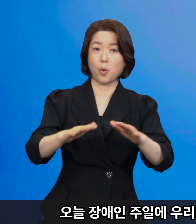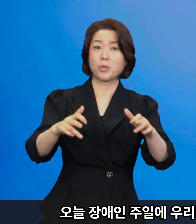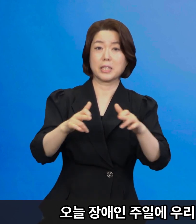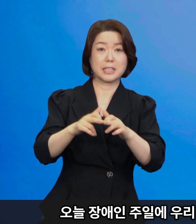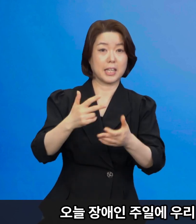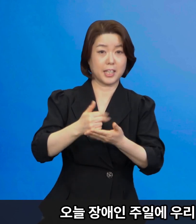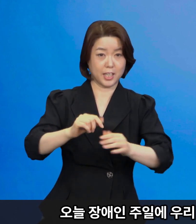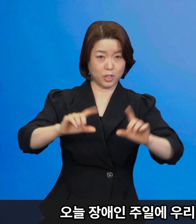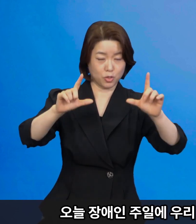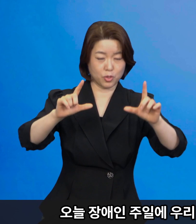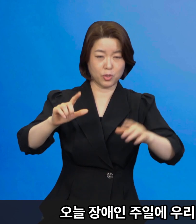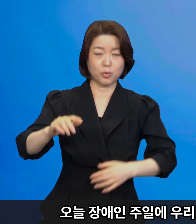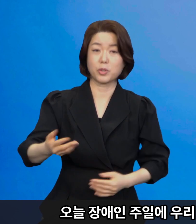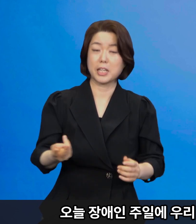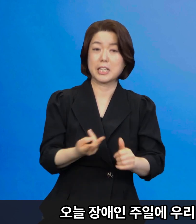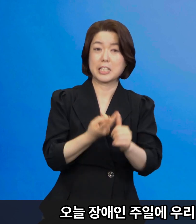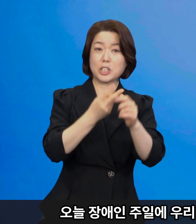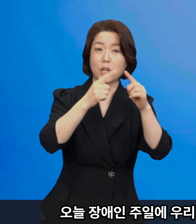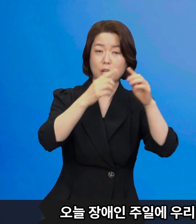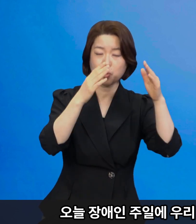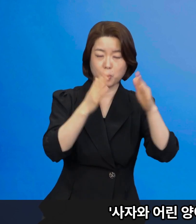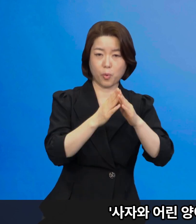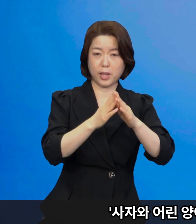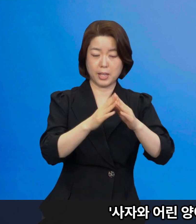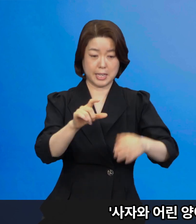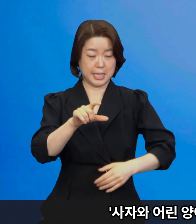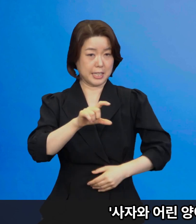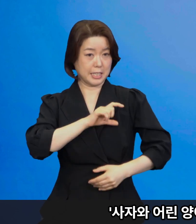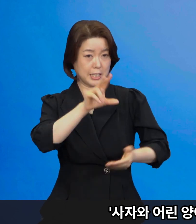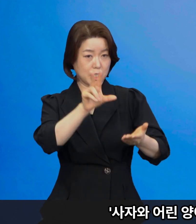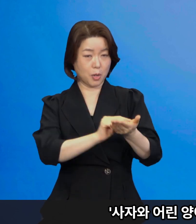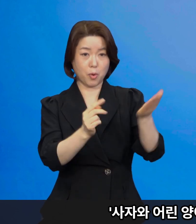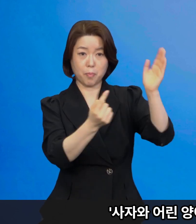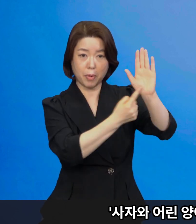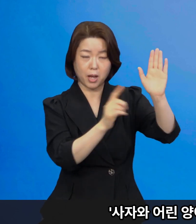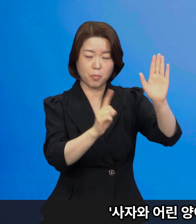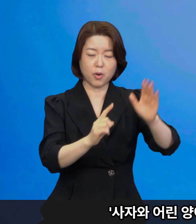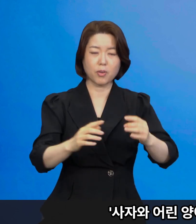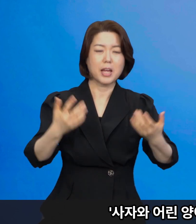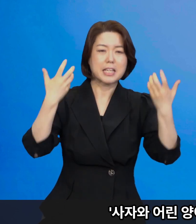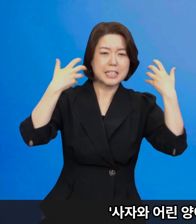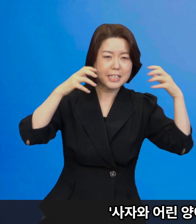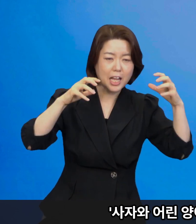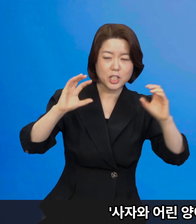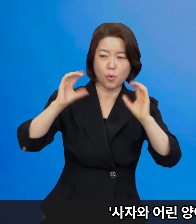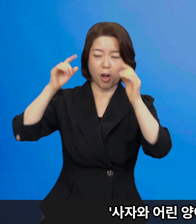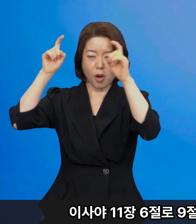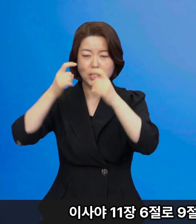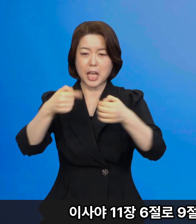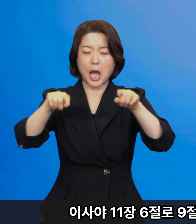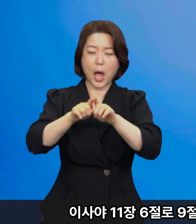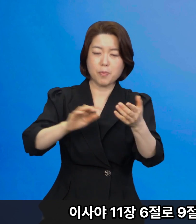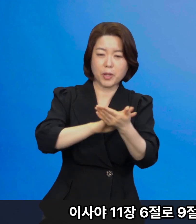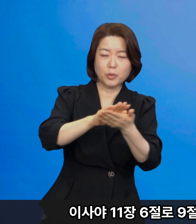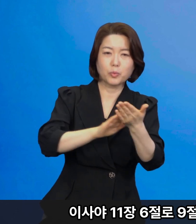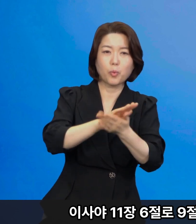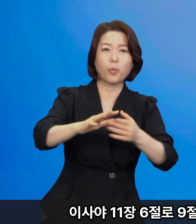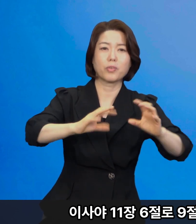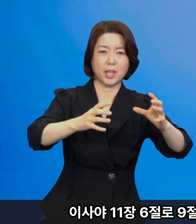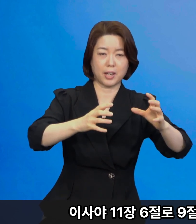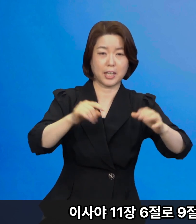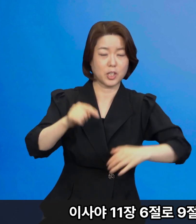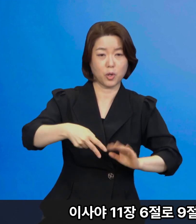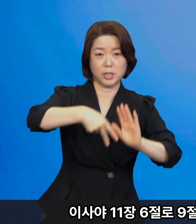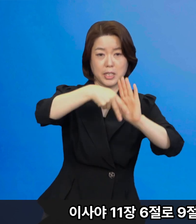주일에 우리 교회에서 캐치프레이즈로 내건 사자와 어린 양이 함께 뛰노는 나라는 이사야